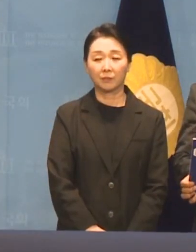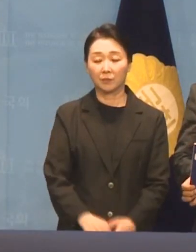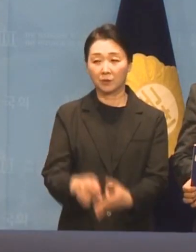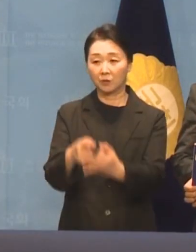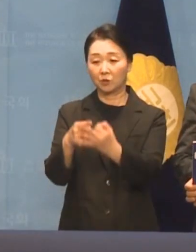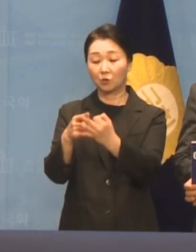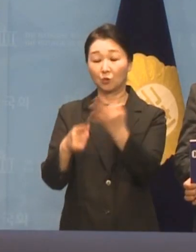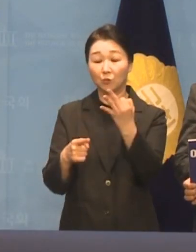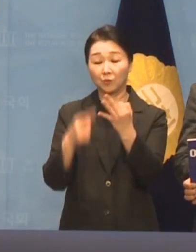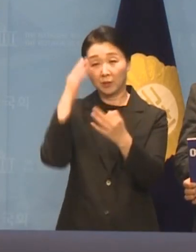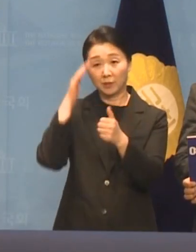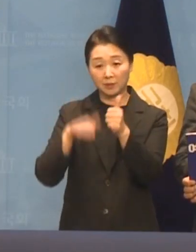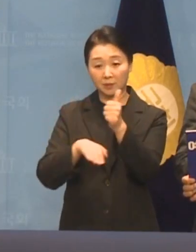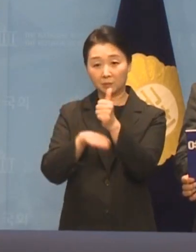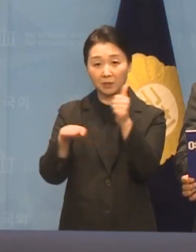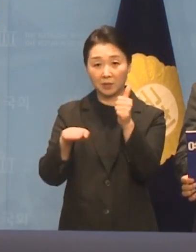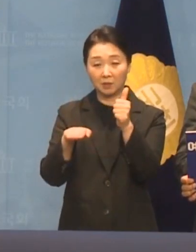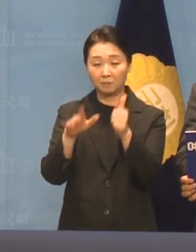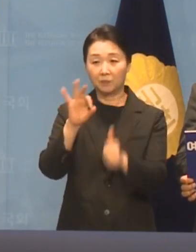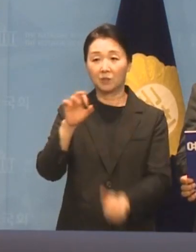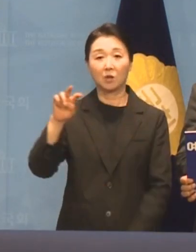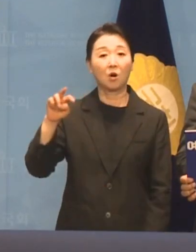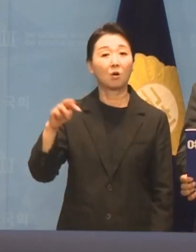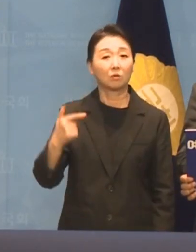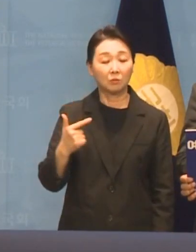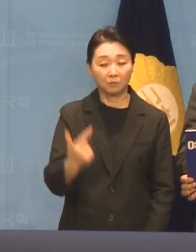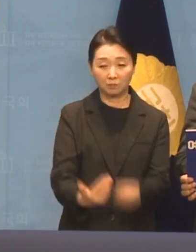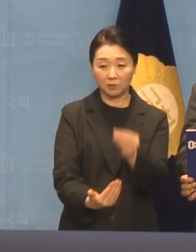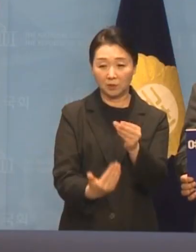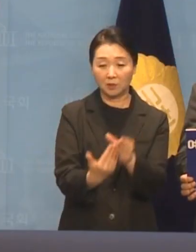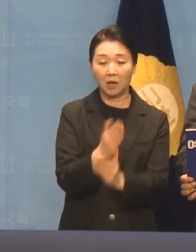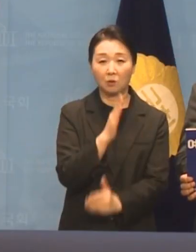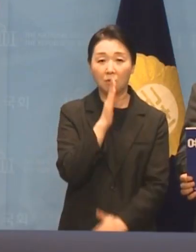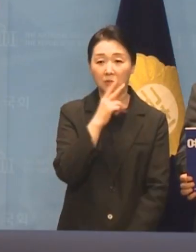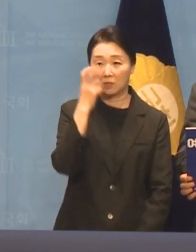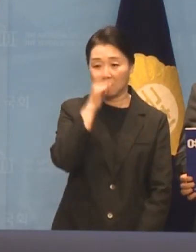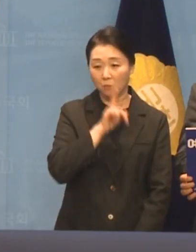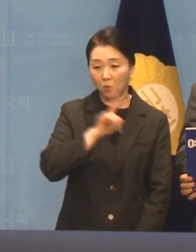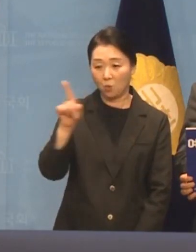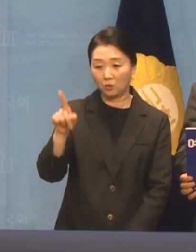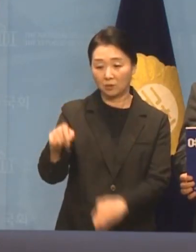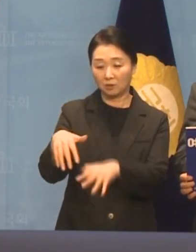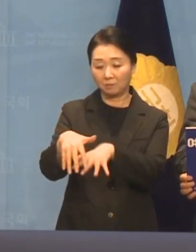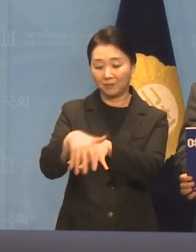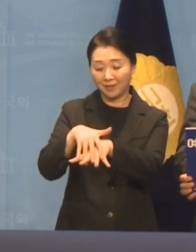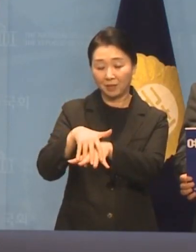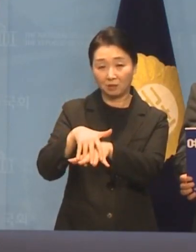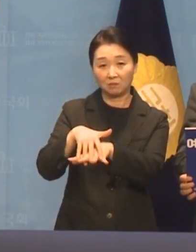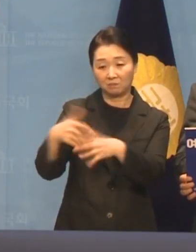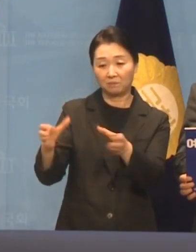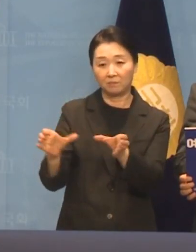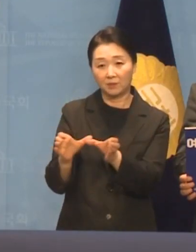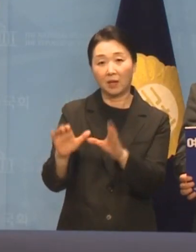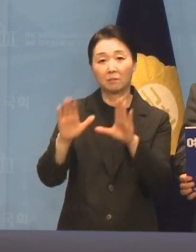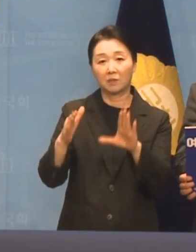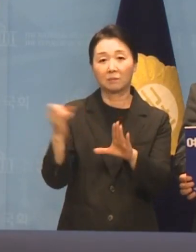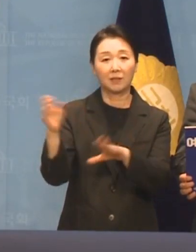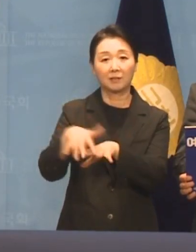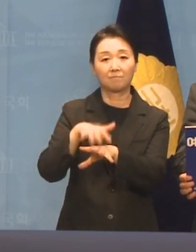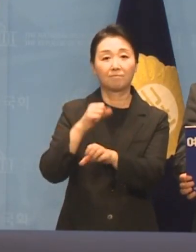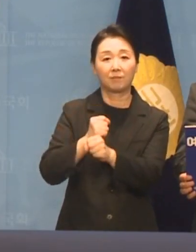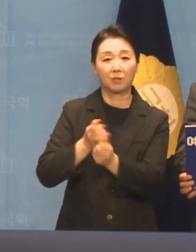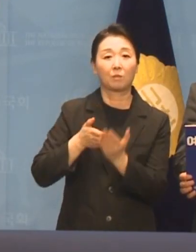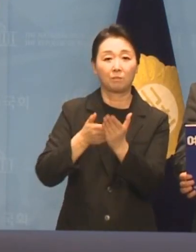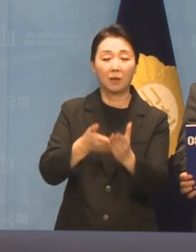윤석열의 그림자 여순사건 진상보고서 작성기획단을 즉각 재구성하라.